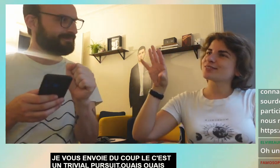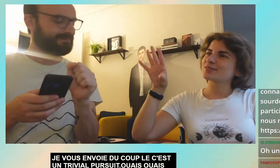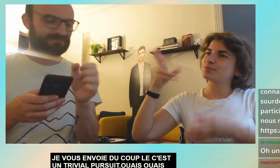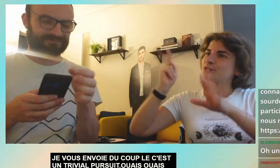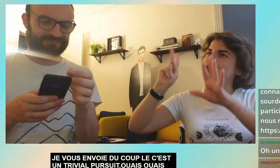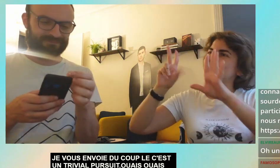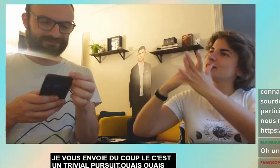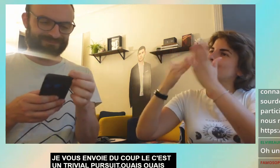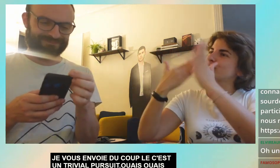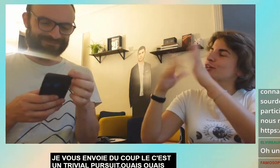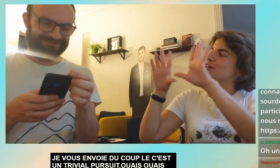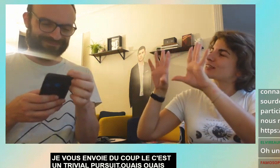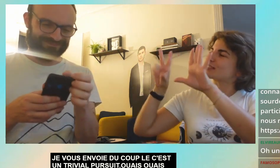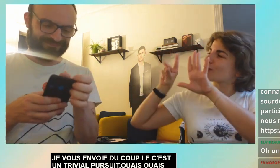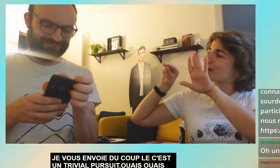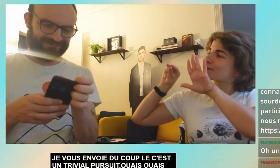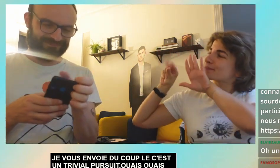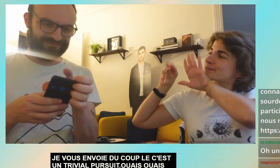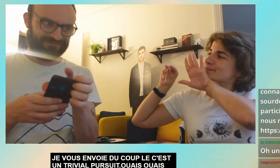1900... Plus que 1980.